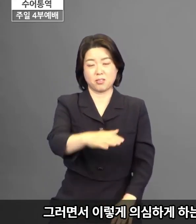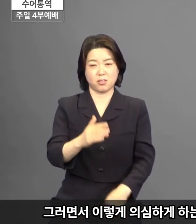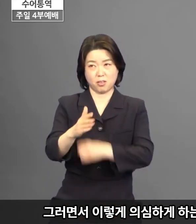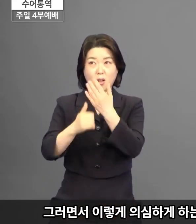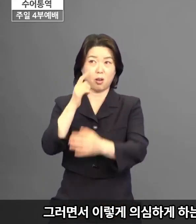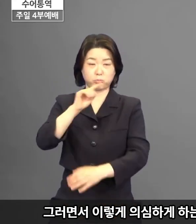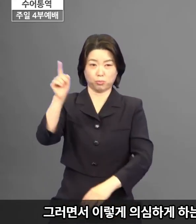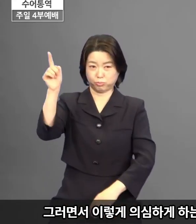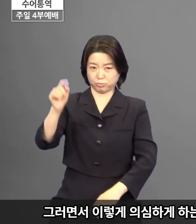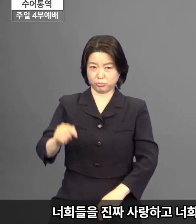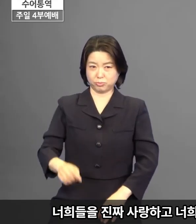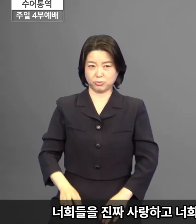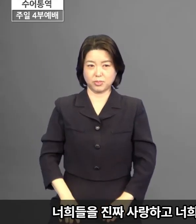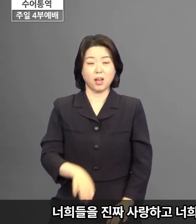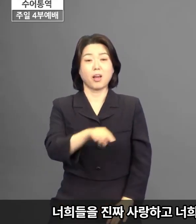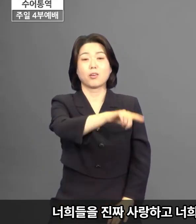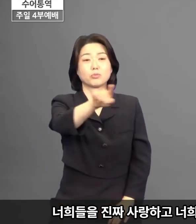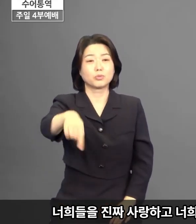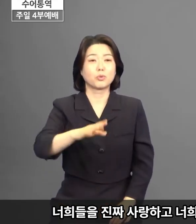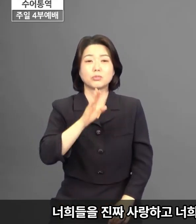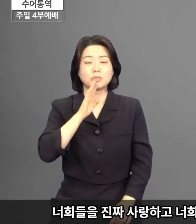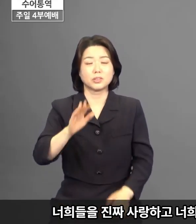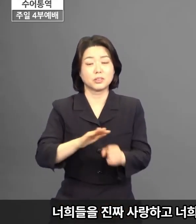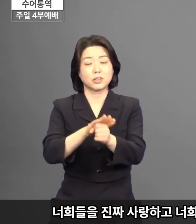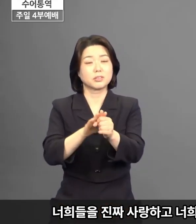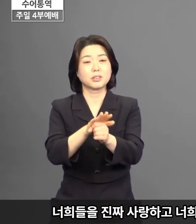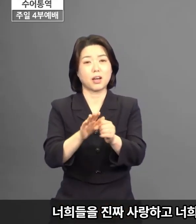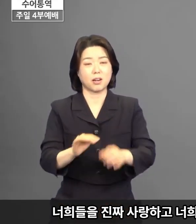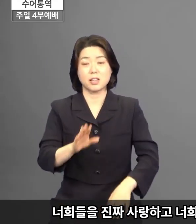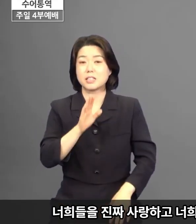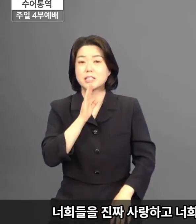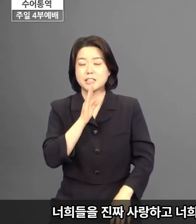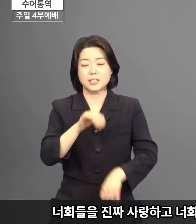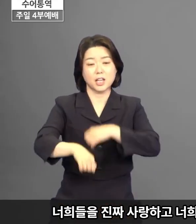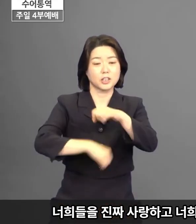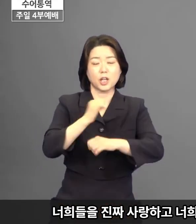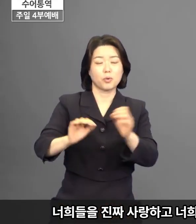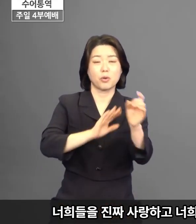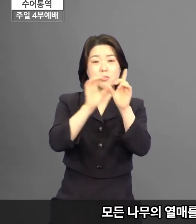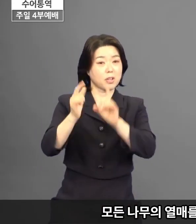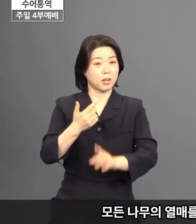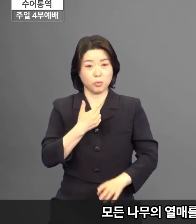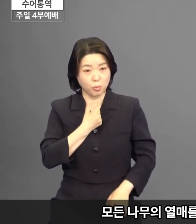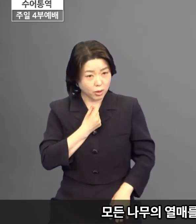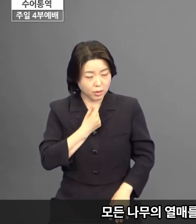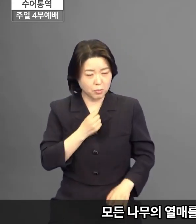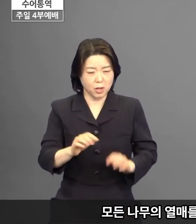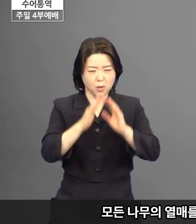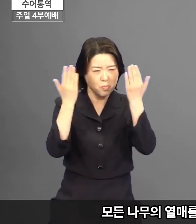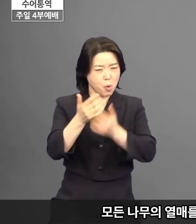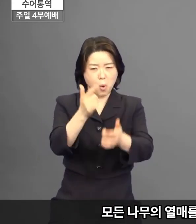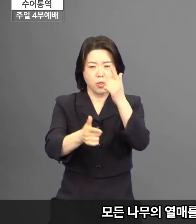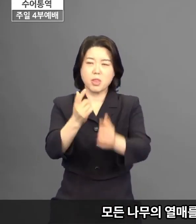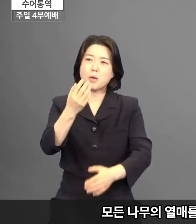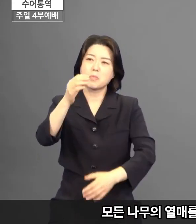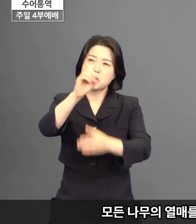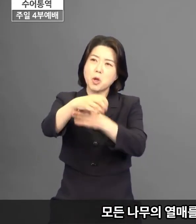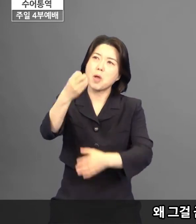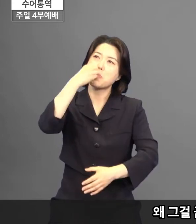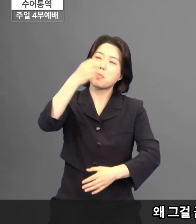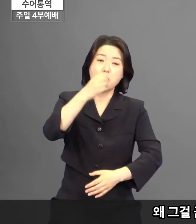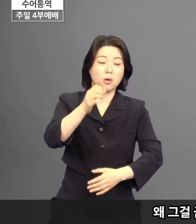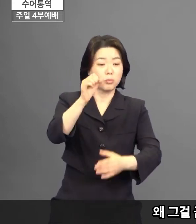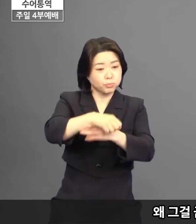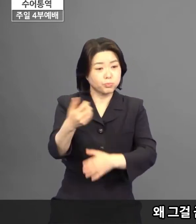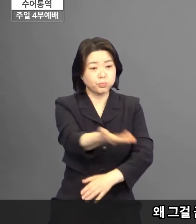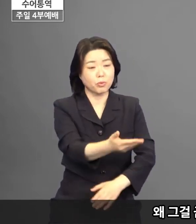나쁜 분이시네. 너희들을 진짜 사랑하고 너희가 정말 자유롭게 살기를 원한다면 모든 나무의 열매를 먹어야 되는 거 아니야?